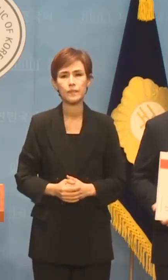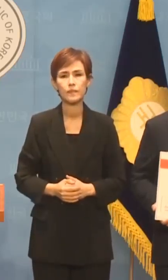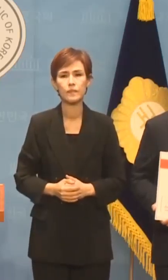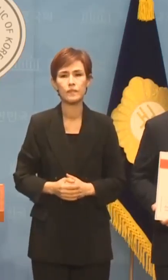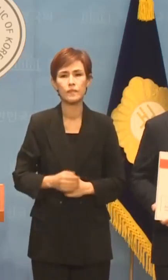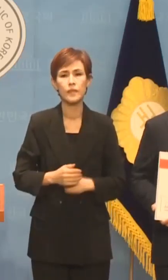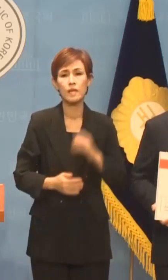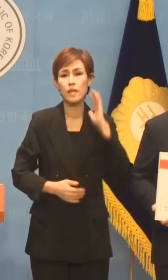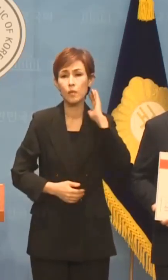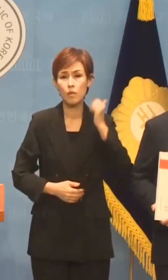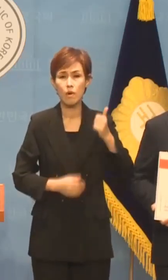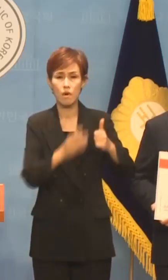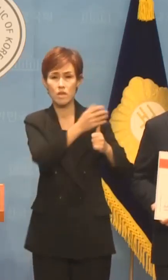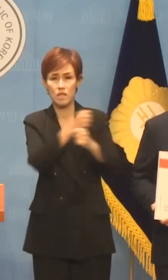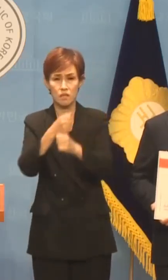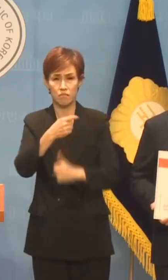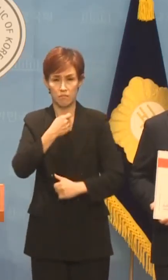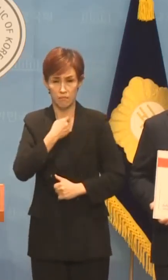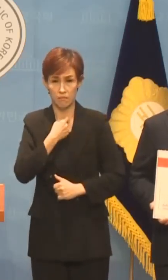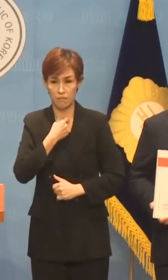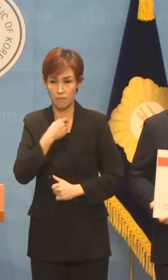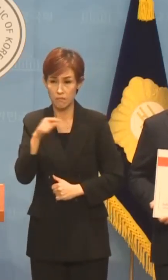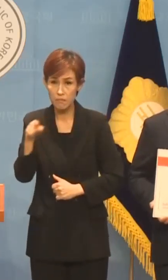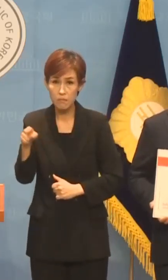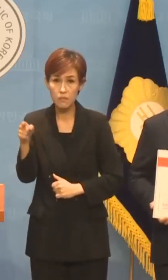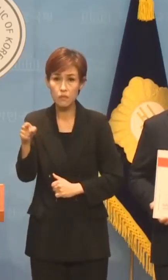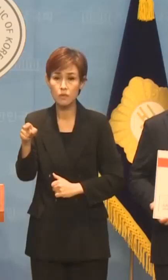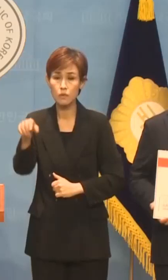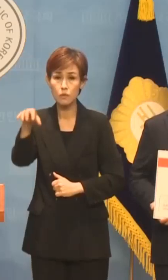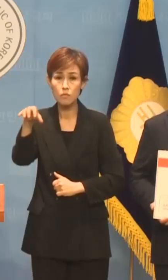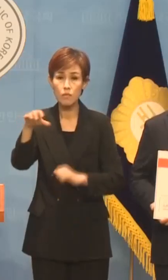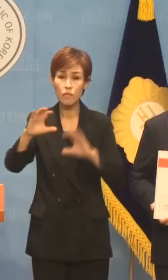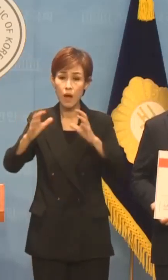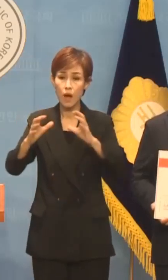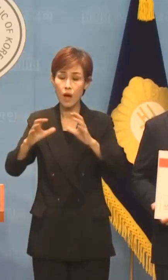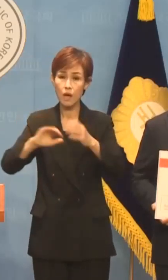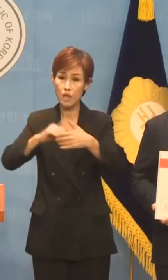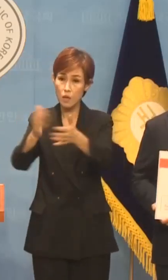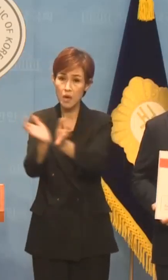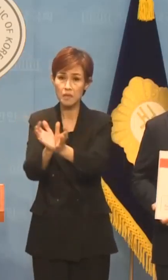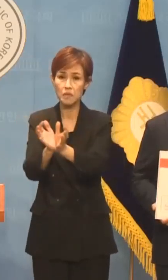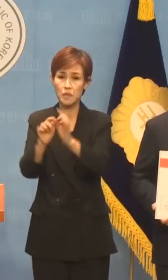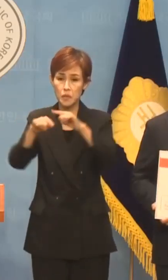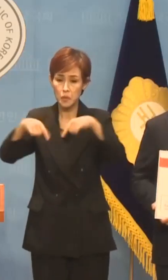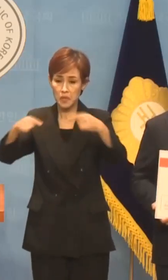대한민국 대통령을 체포하겠다는 국가기관이 누더기 쪽지를 가져와